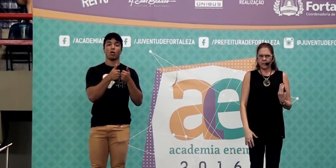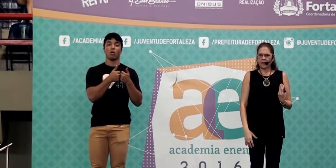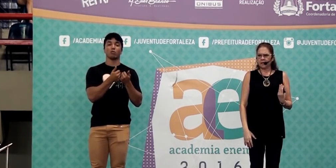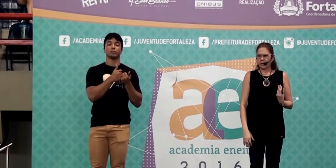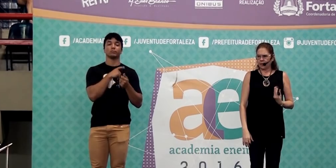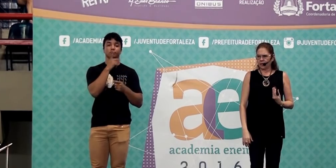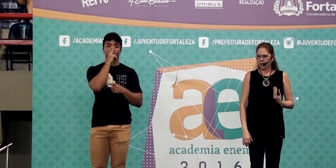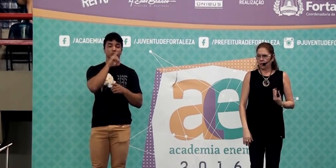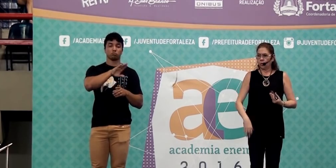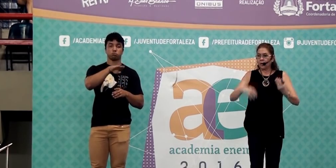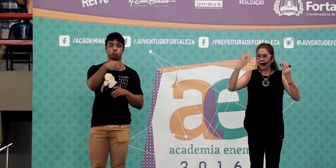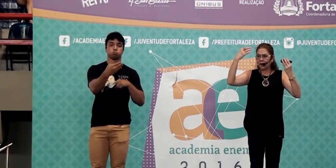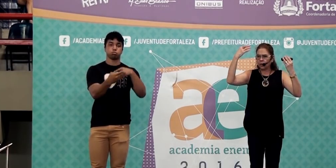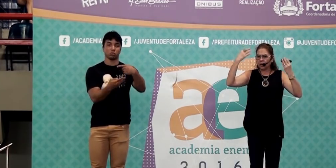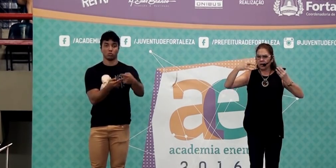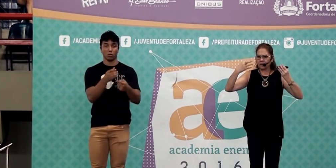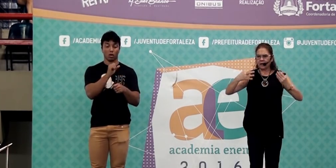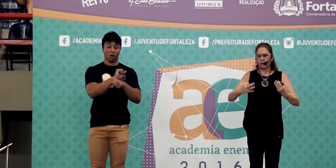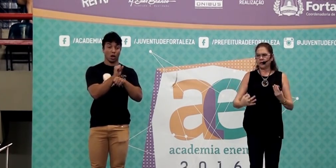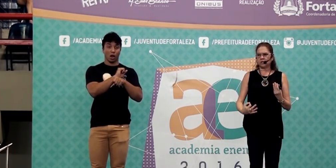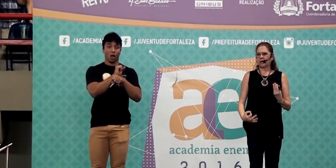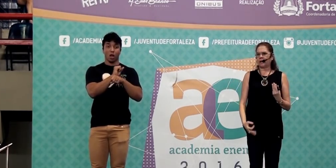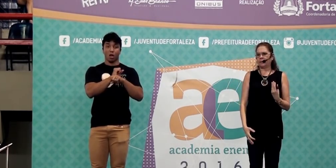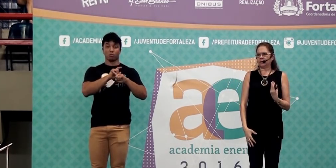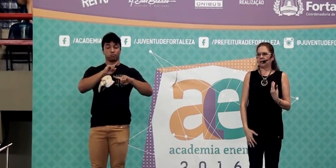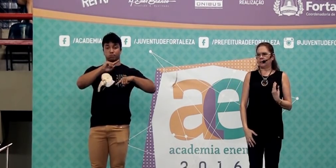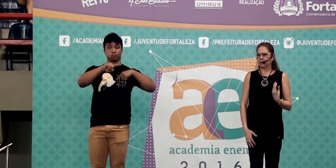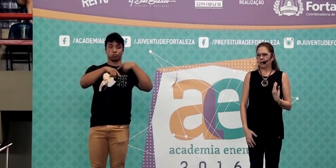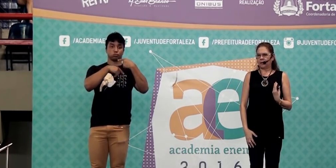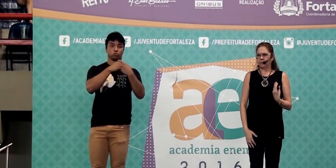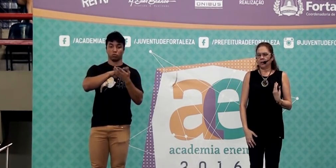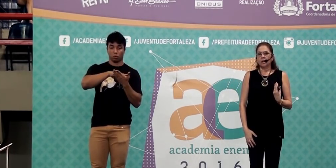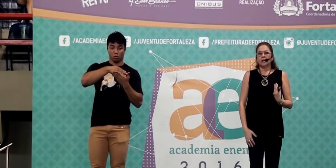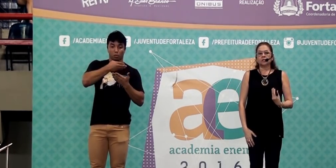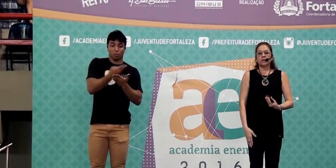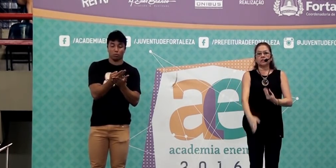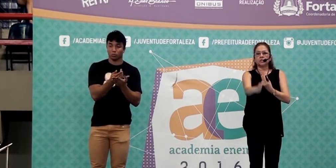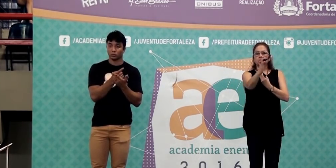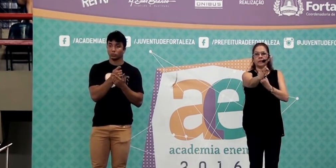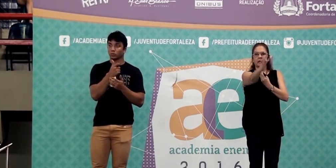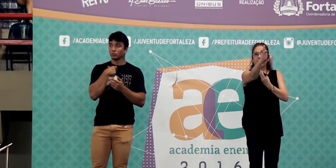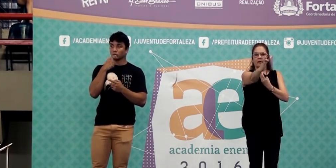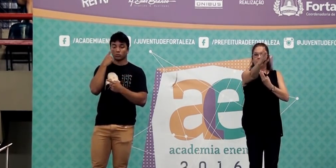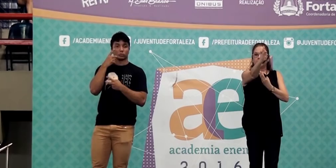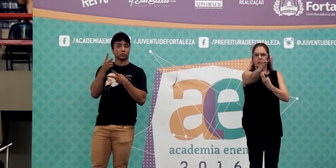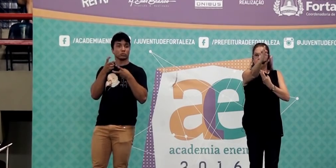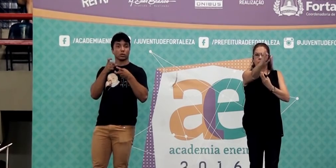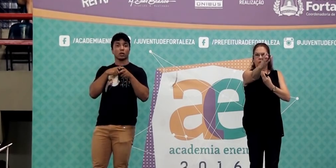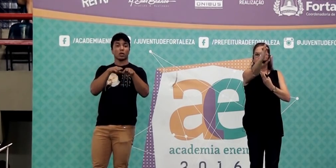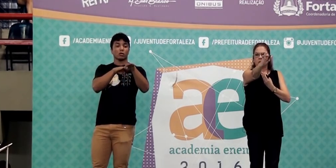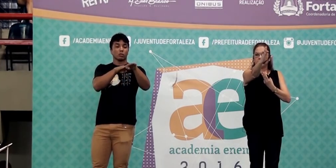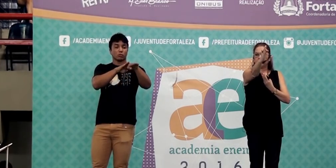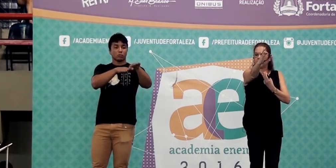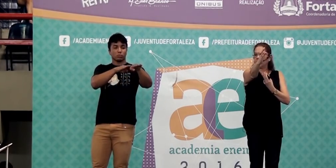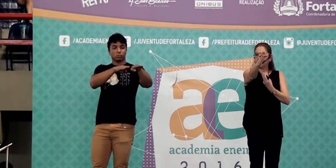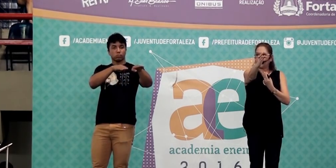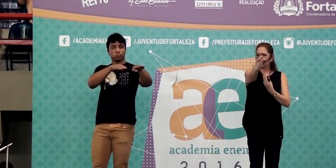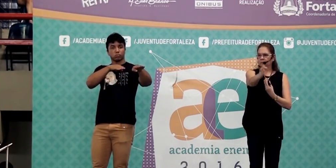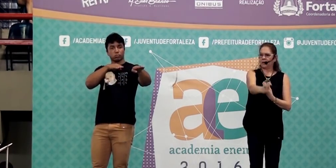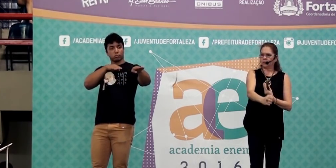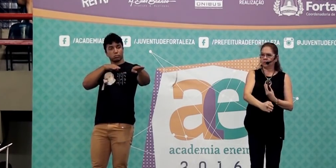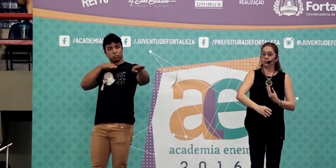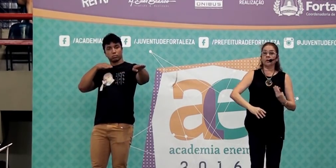menos 9h30 da manhã. O carro literalmente tinha acabado de capotar. Gente, tinha um engarrafamento que você